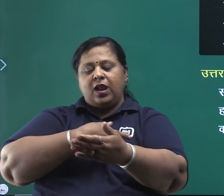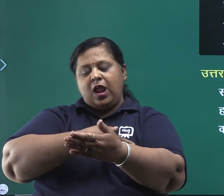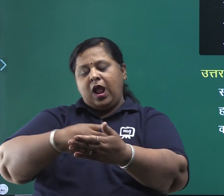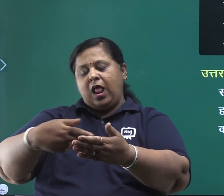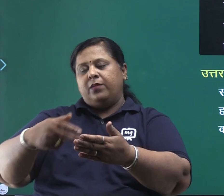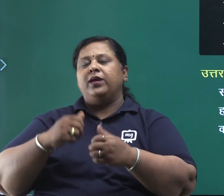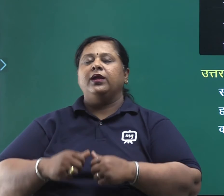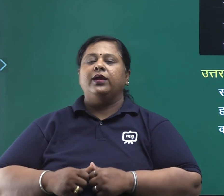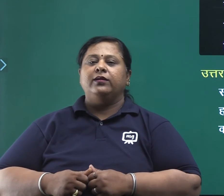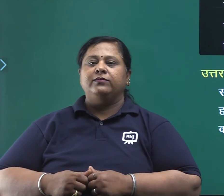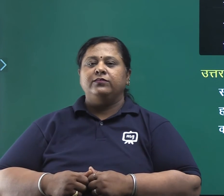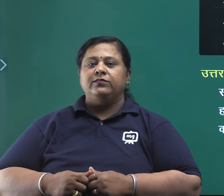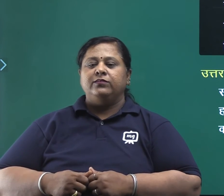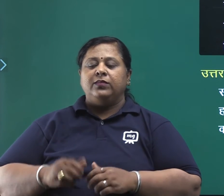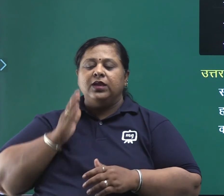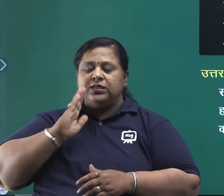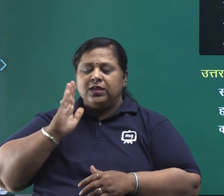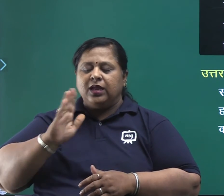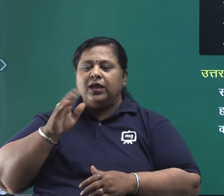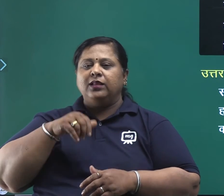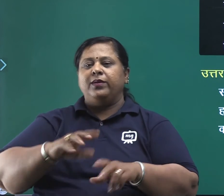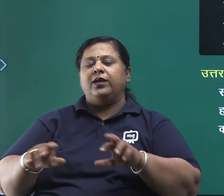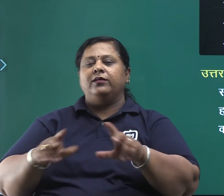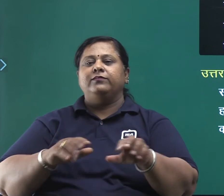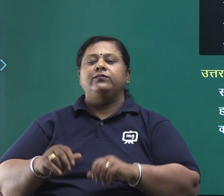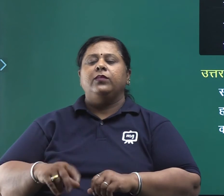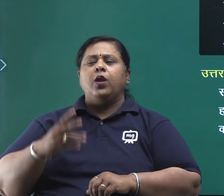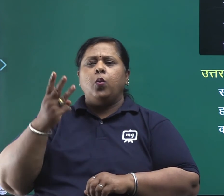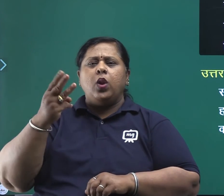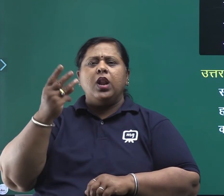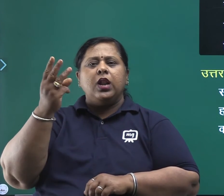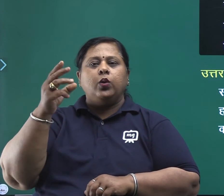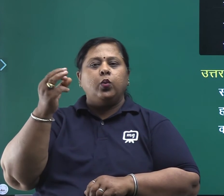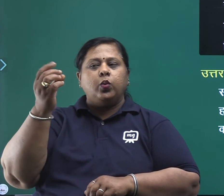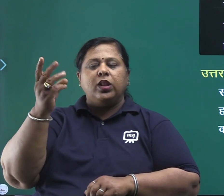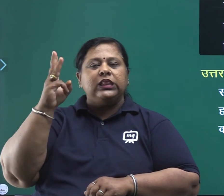आलम आरा के संगीत में कुल 3